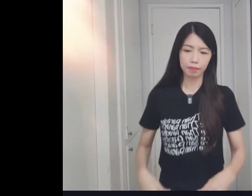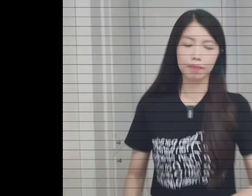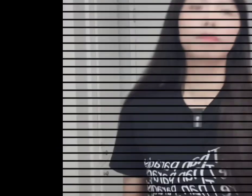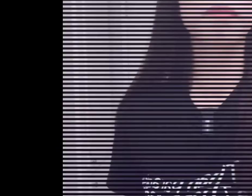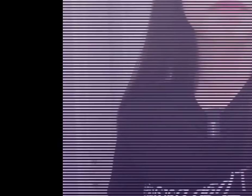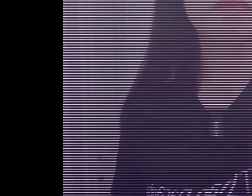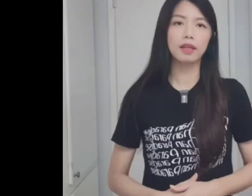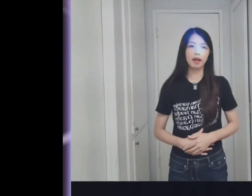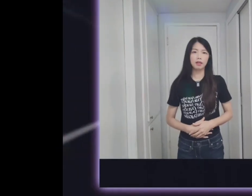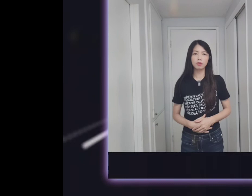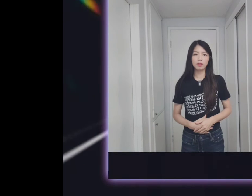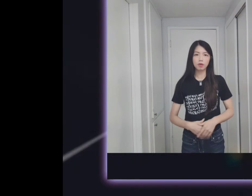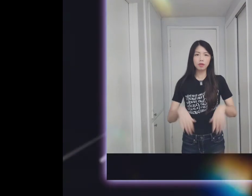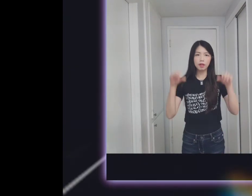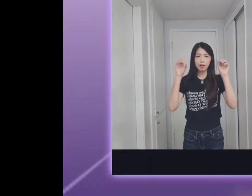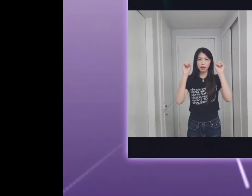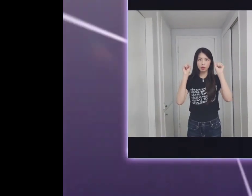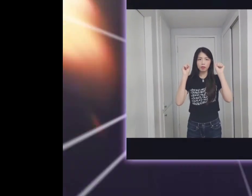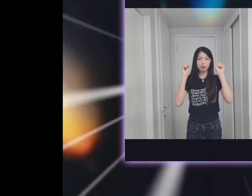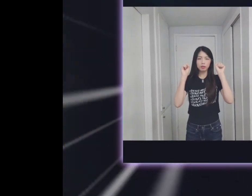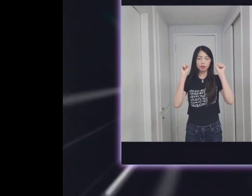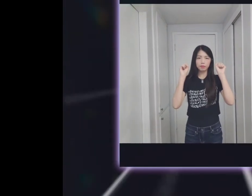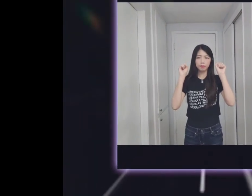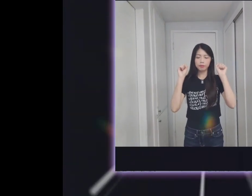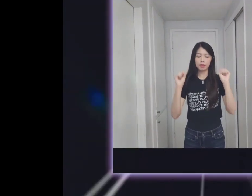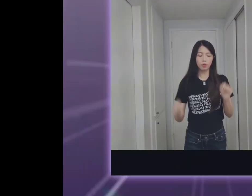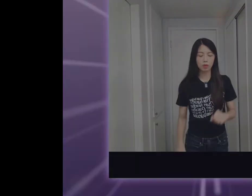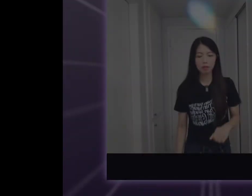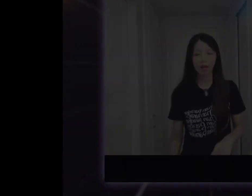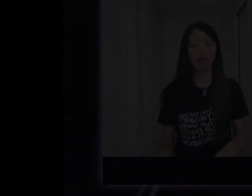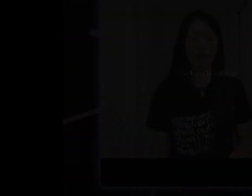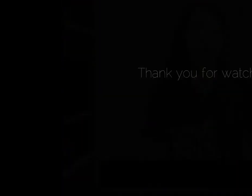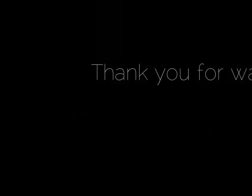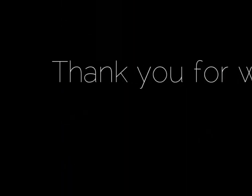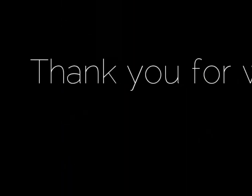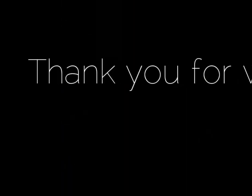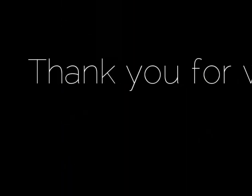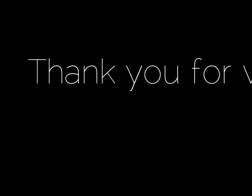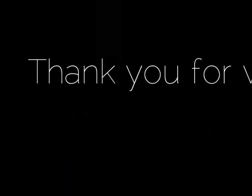이런 뜻의 수어는 양손은 양손 예은이 아니야.